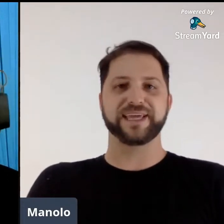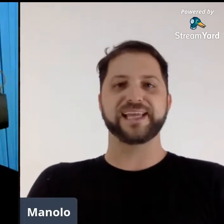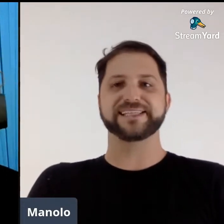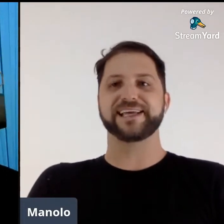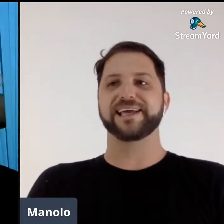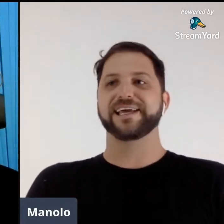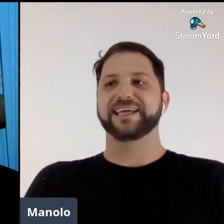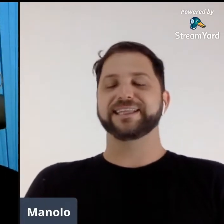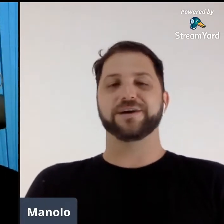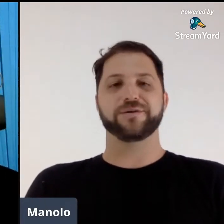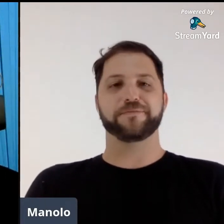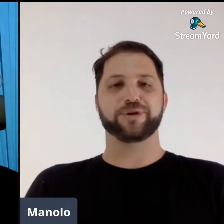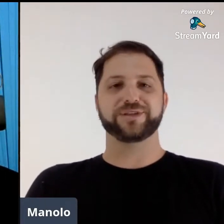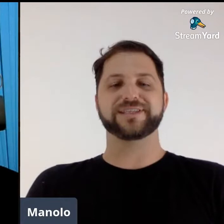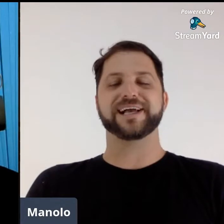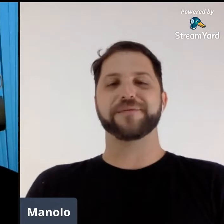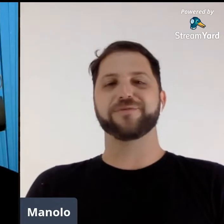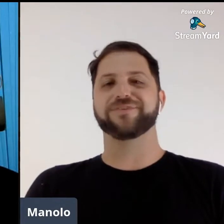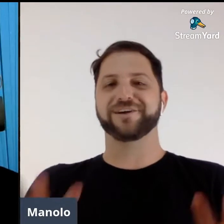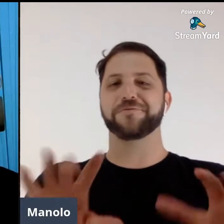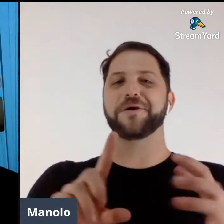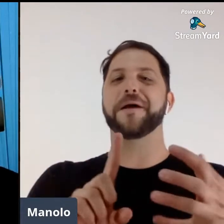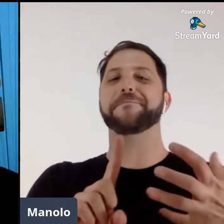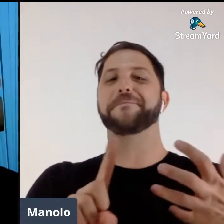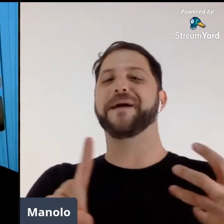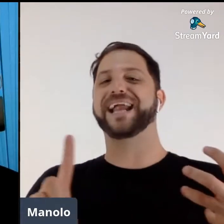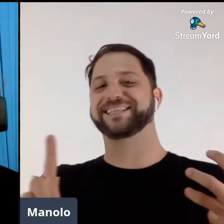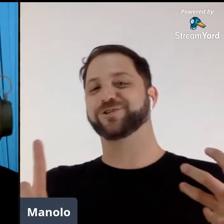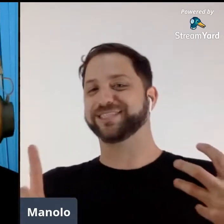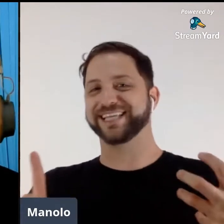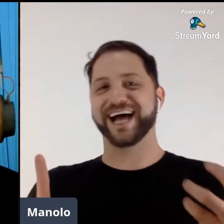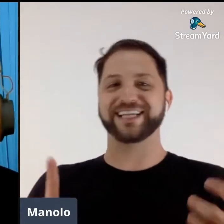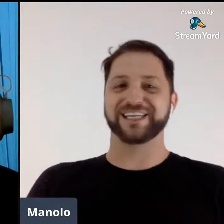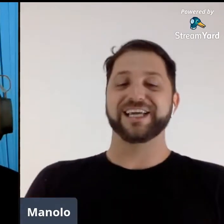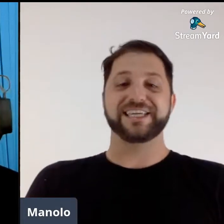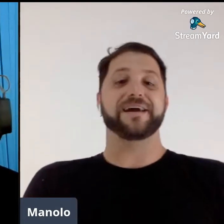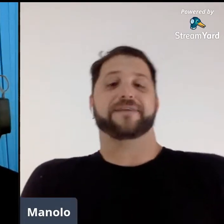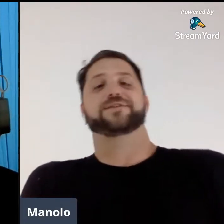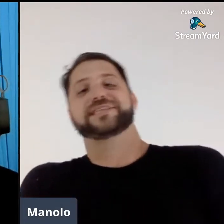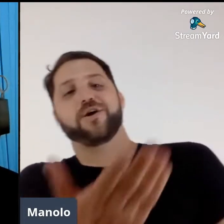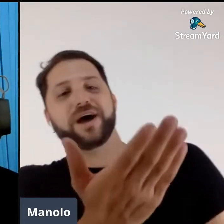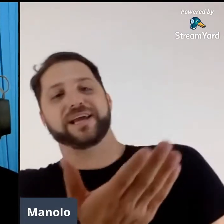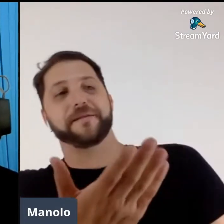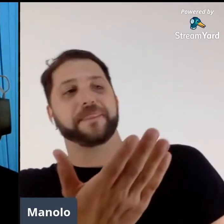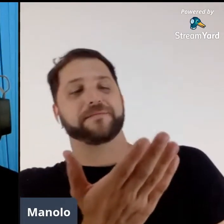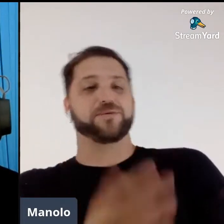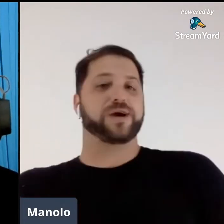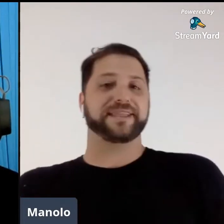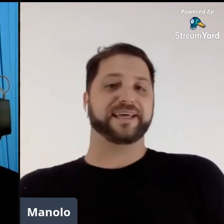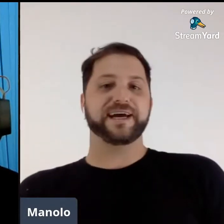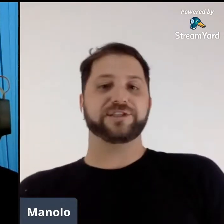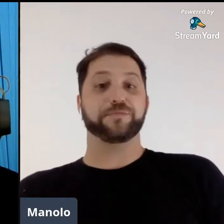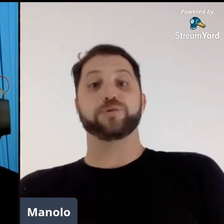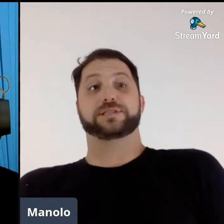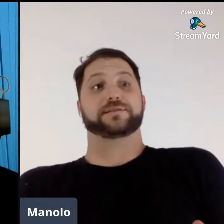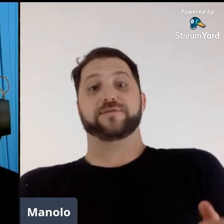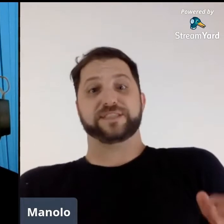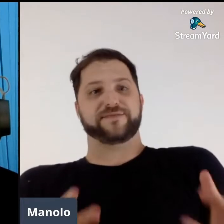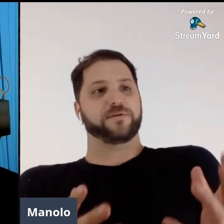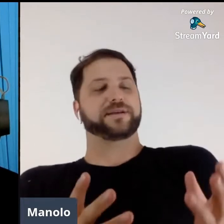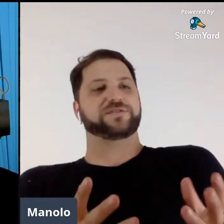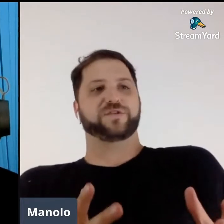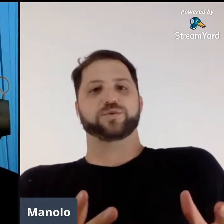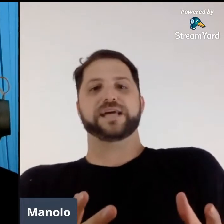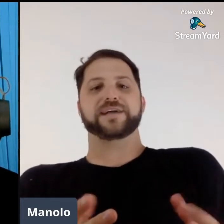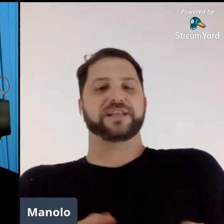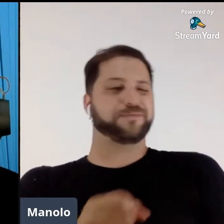primeira língua deles, né? Então, por isso, eles acabam ficando meio a par da sociedade. E você olha para um cadeirante, putz,